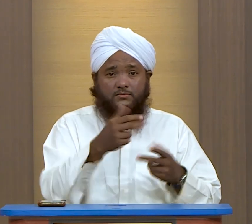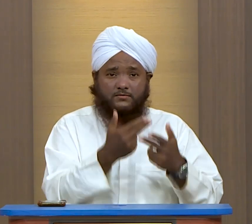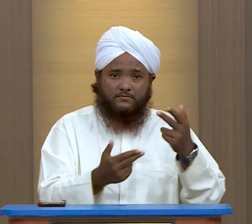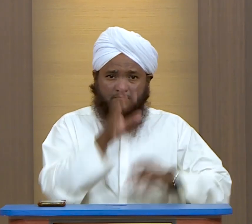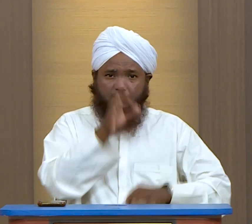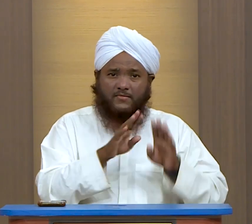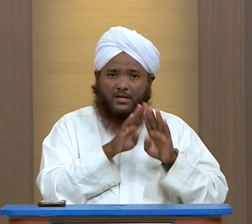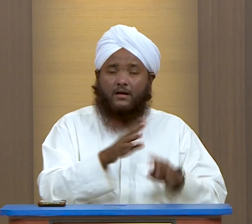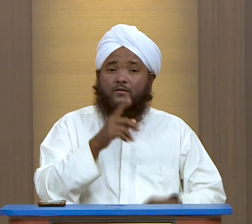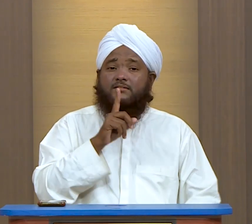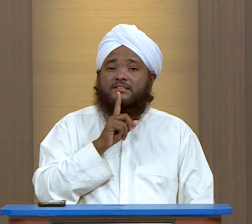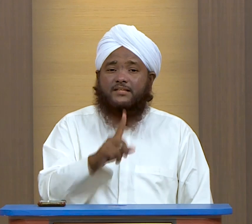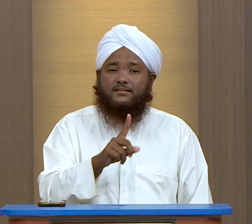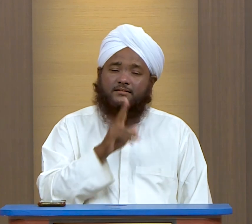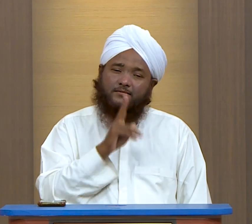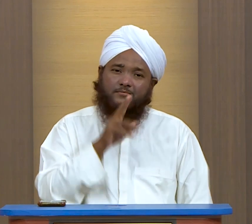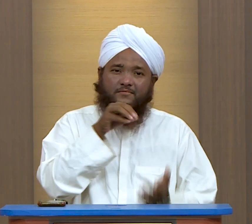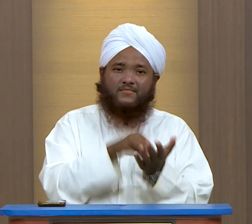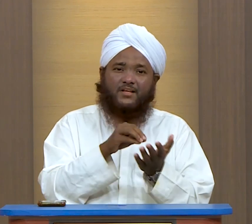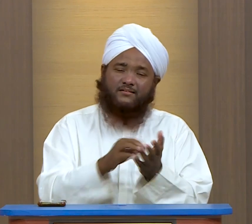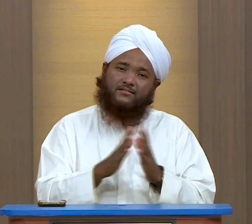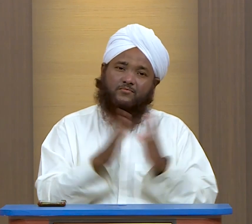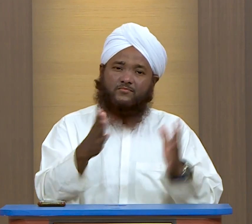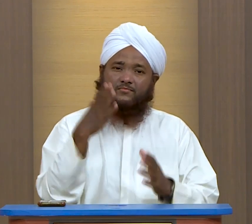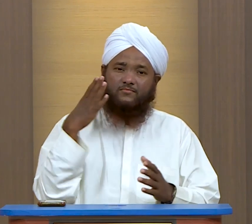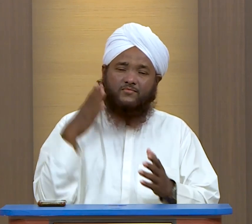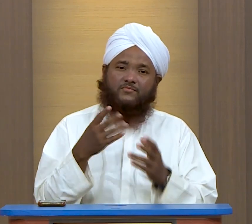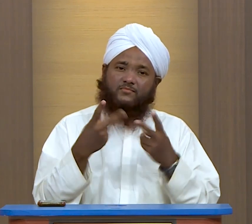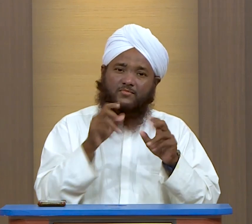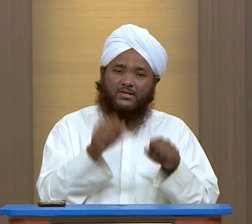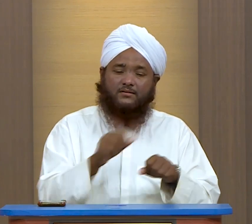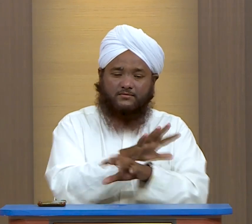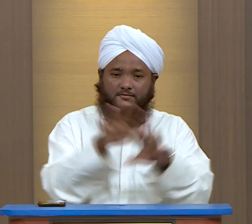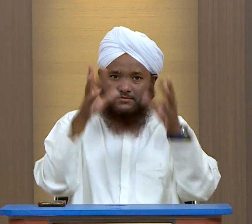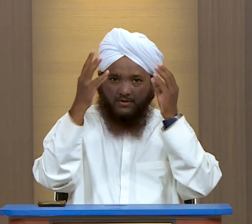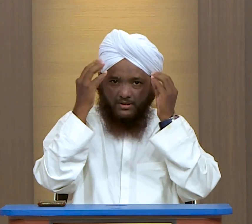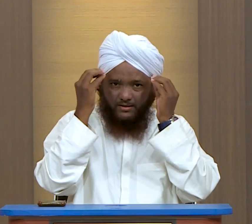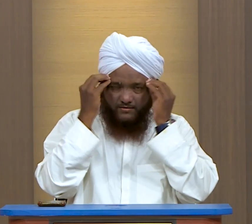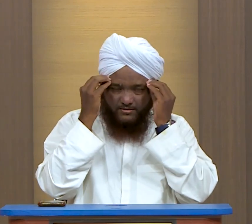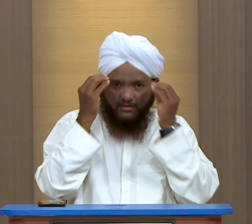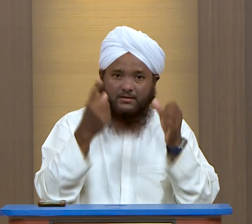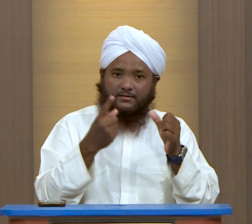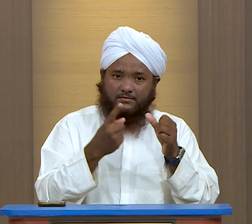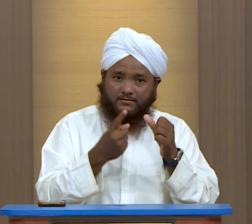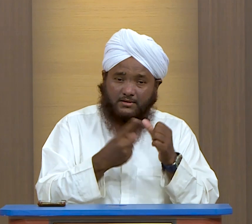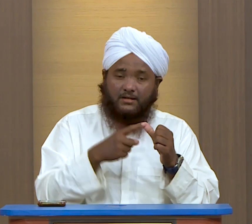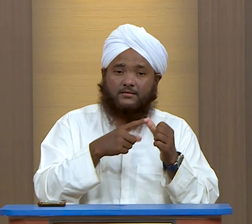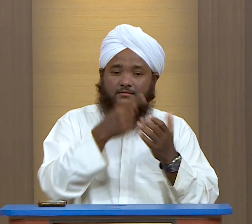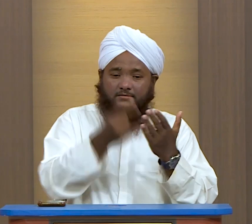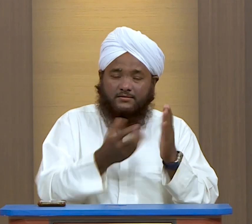سچ بولنے کے فوائد سے بھی مالا مال ہوگا۔ چنانچہ مفتی احمد یار خان نعیمی رحمۃ اللہ علیہ سچ بولنے کے